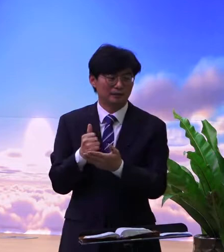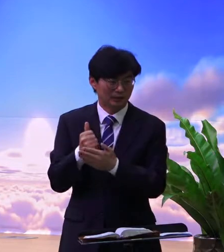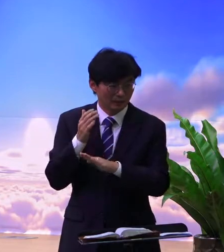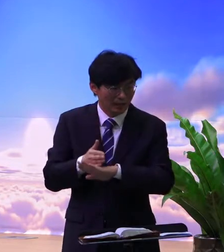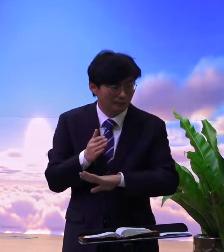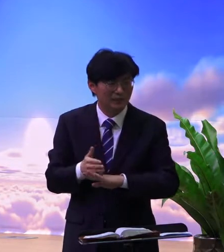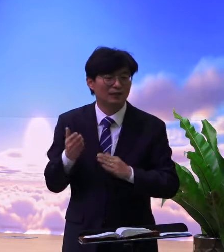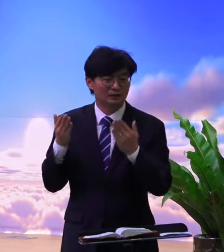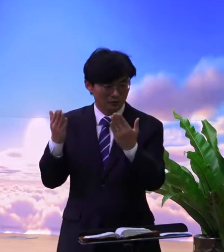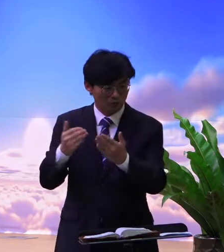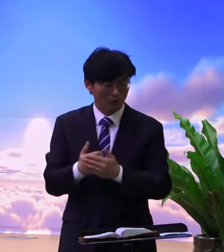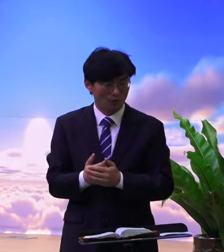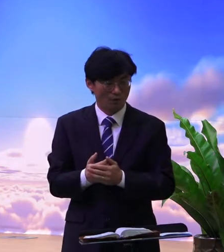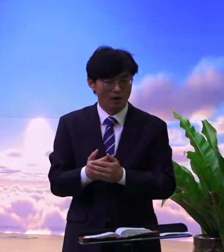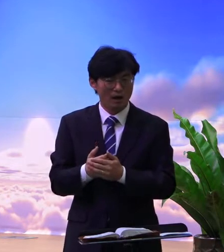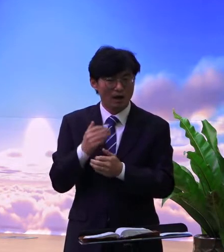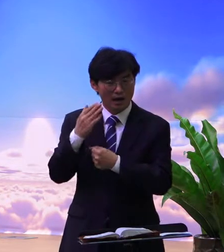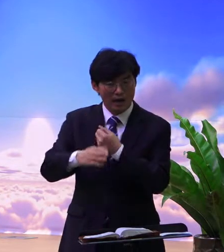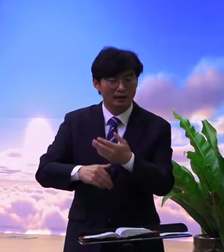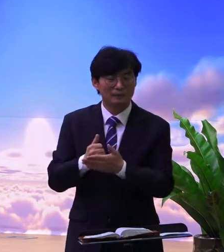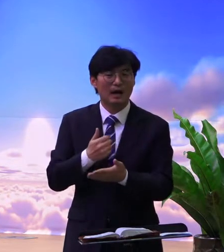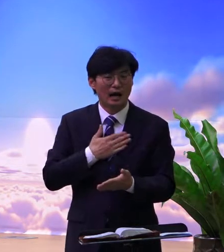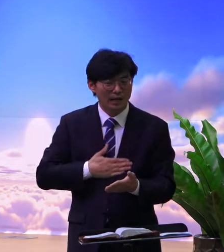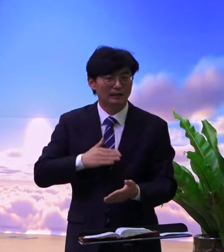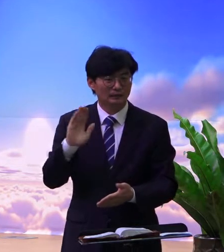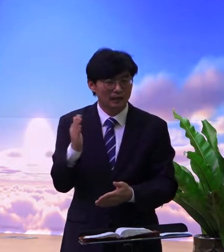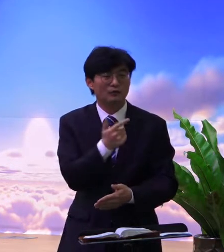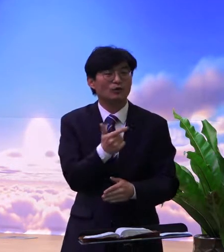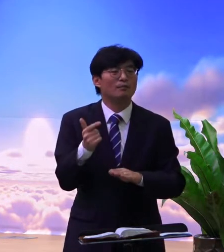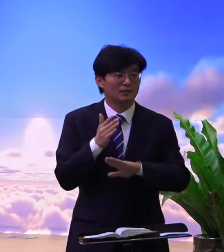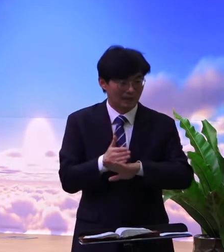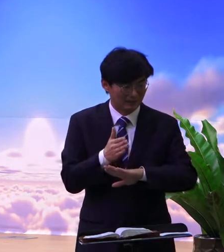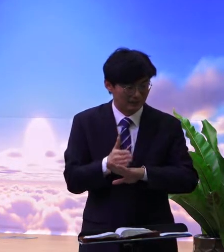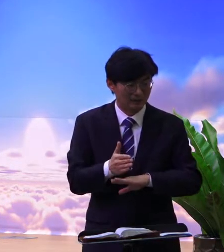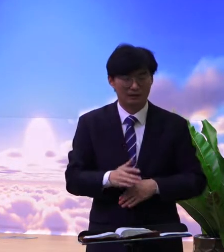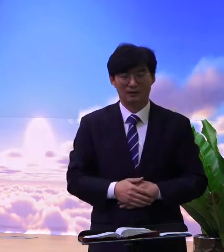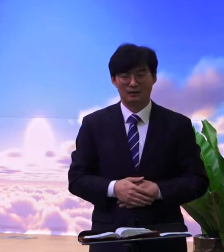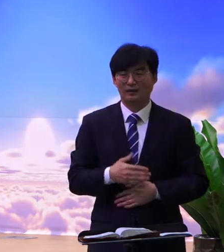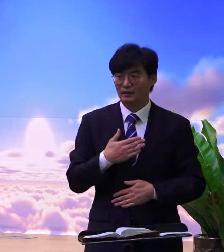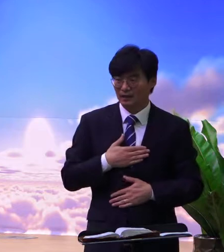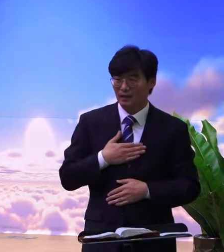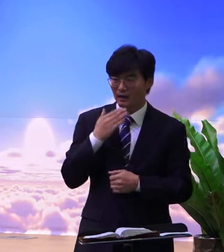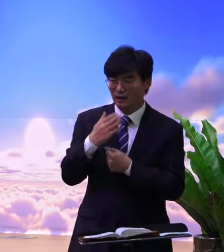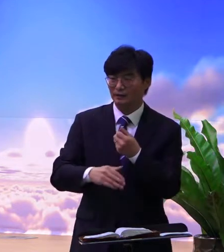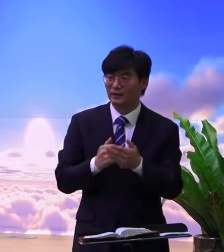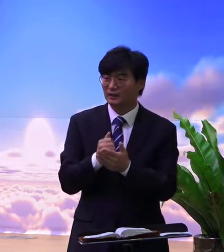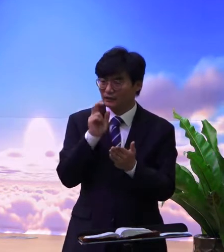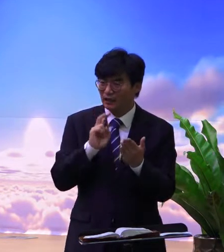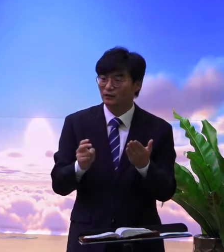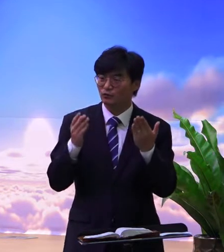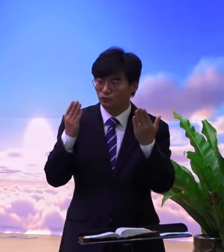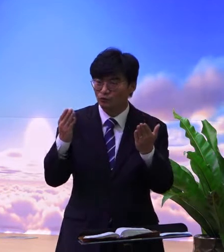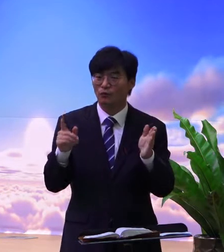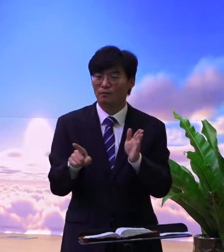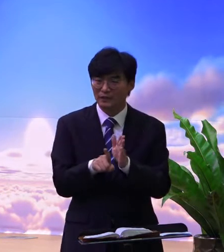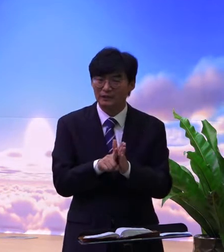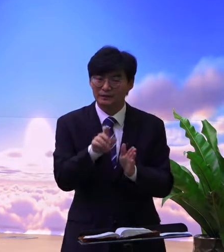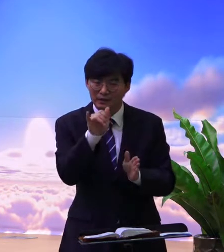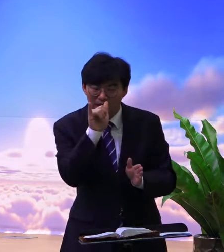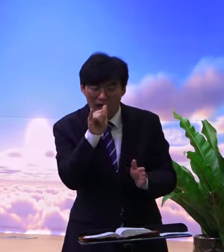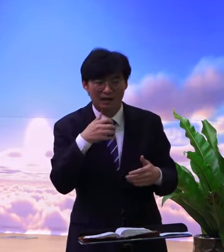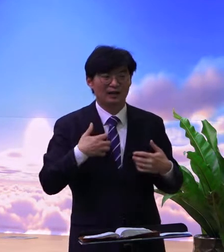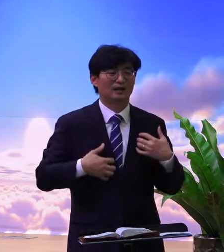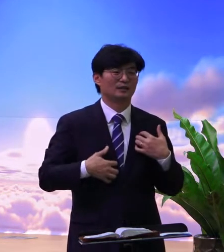하나님을 찬양해야 한다는 것, 그것을 확인하고 또 그렇게 살려고 결단하고 다시 회복하는 시간이 아닌가